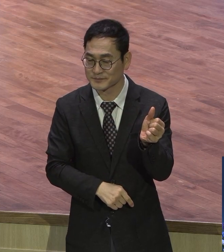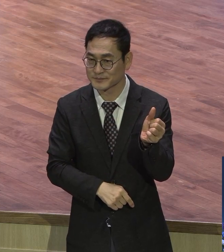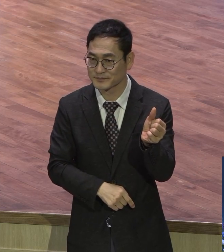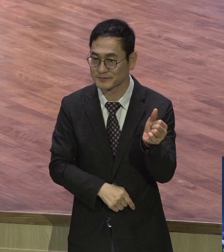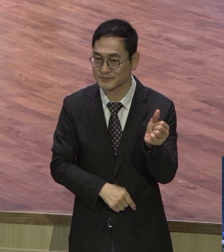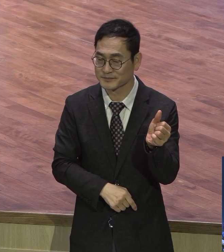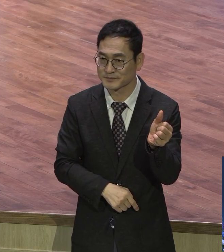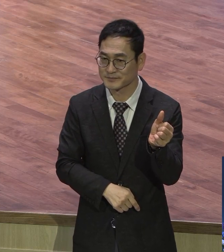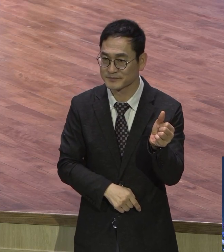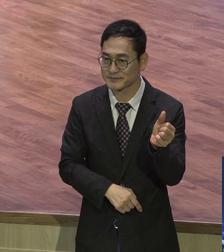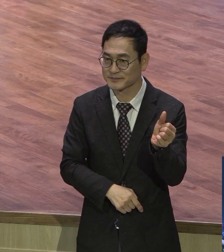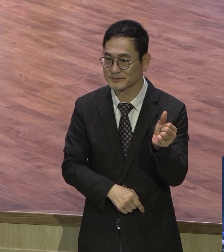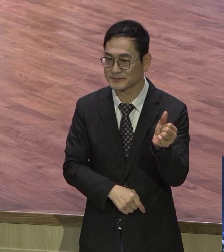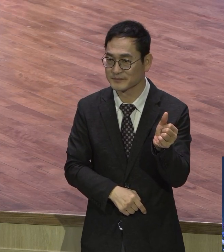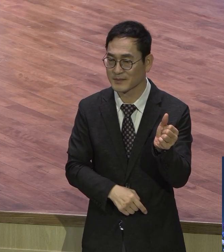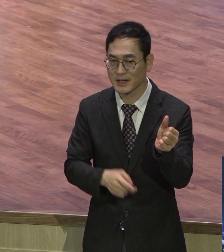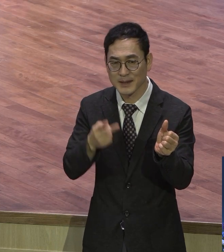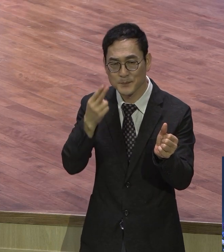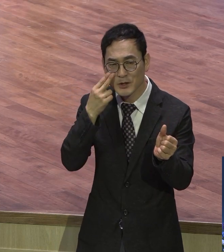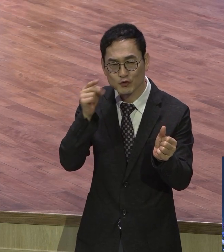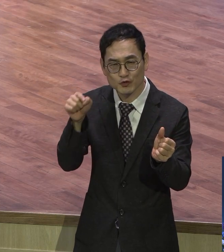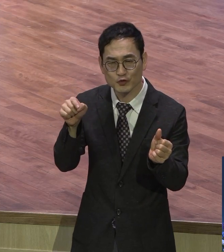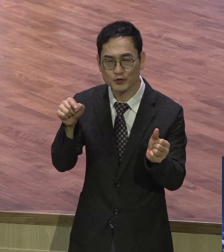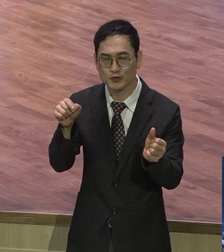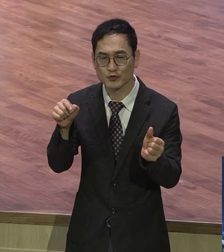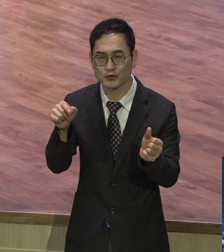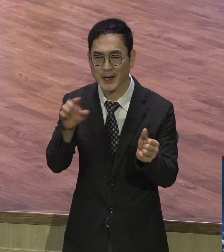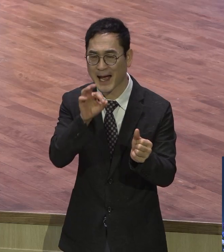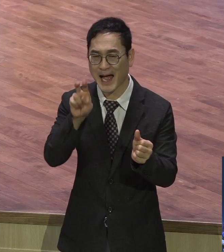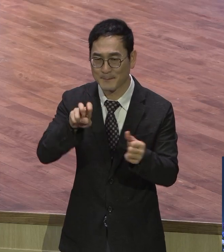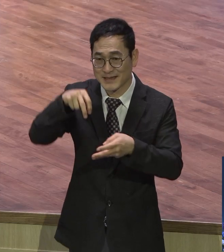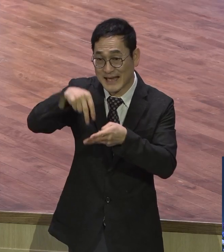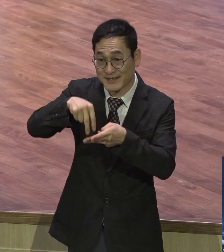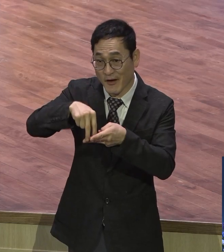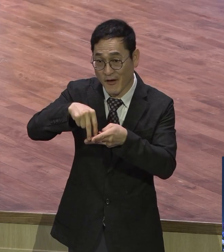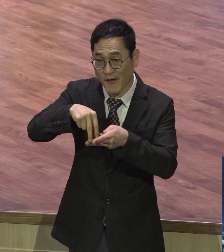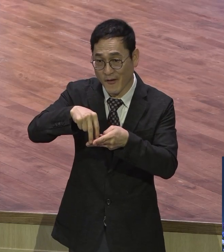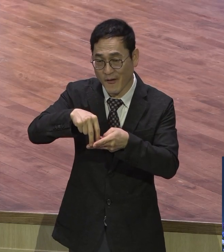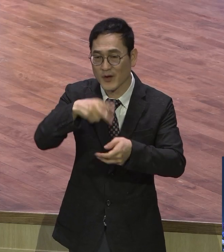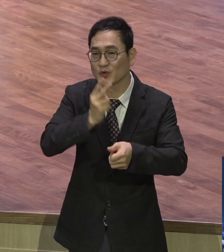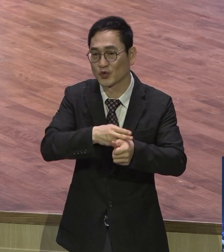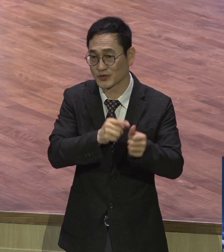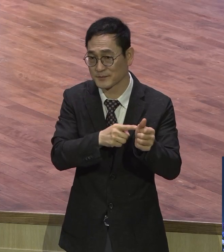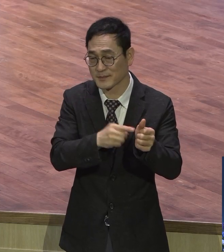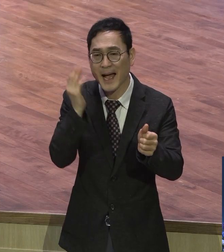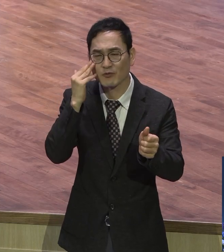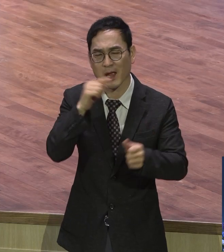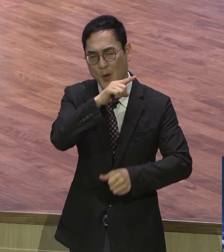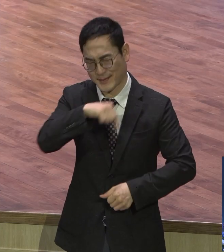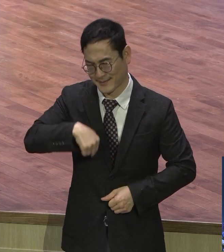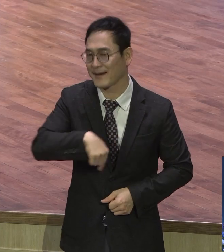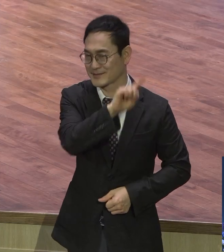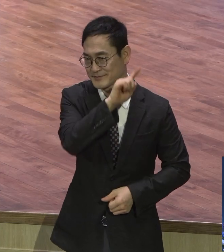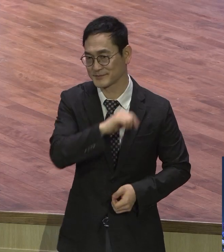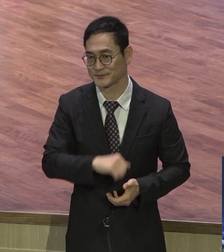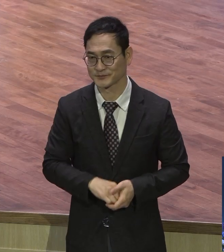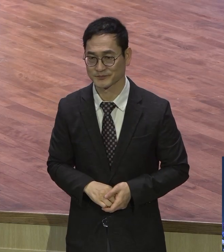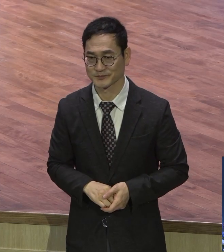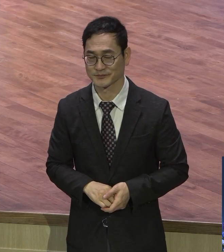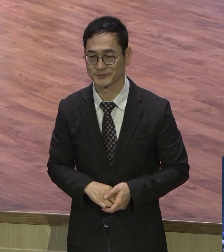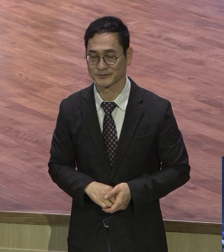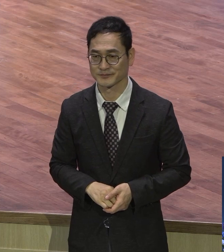앤더슨 암센터 종신교수. 우리나라 자주 왔다 갔잖아요. 두